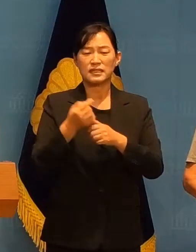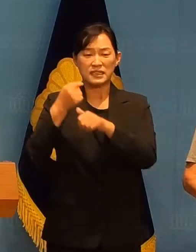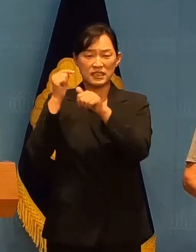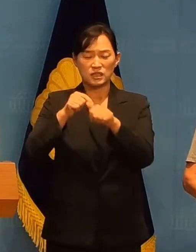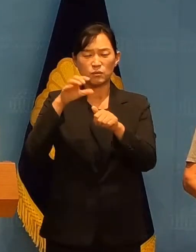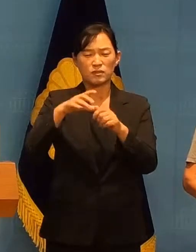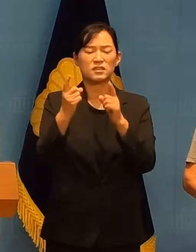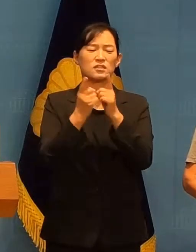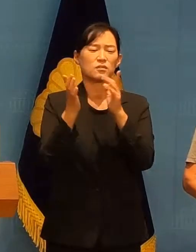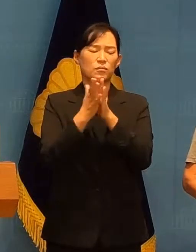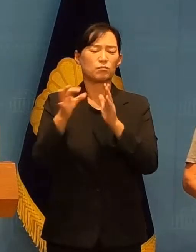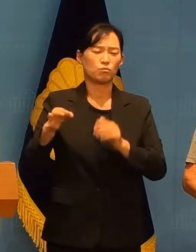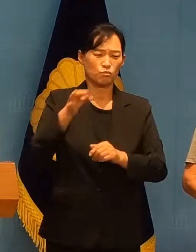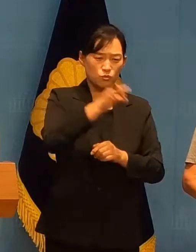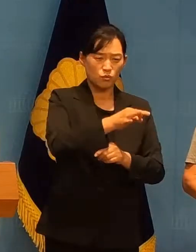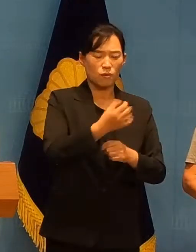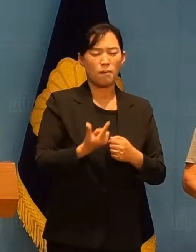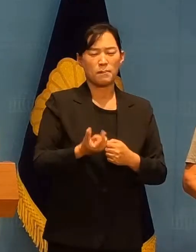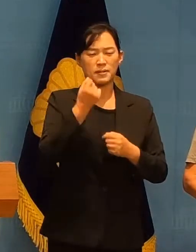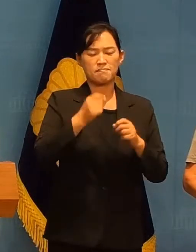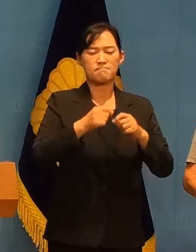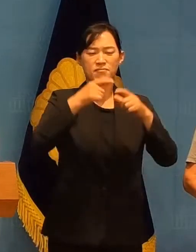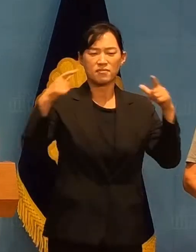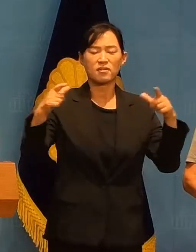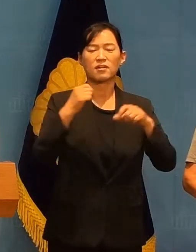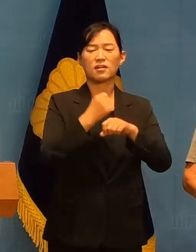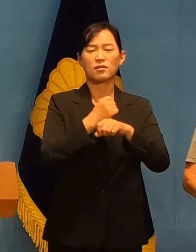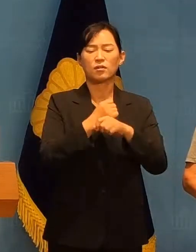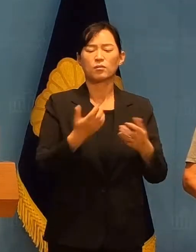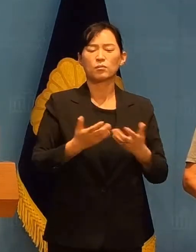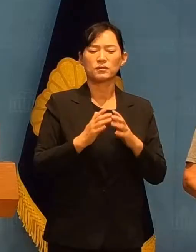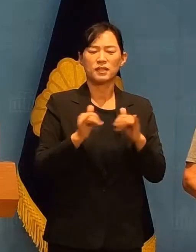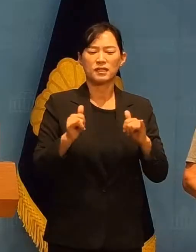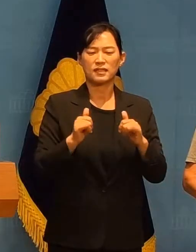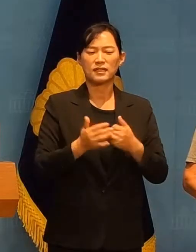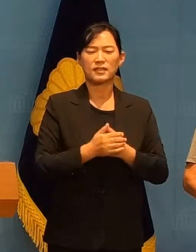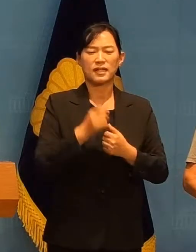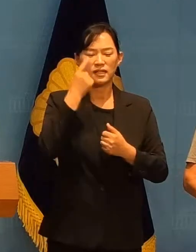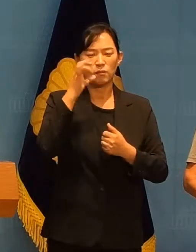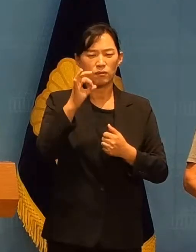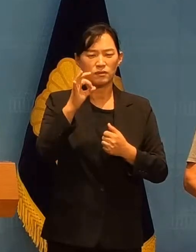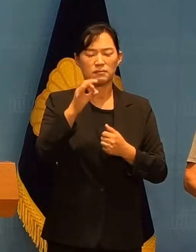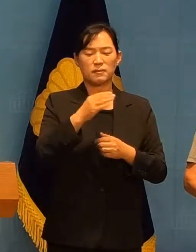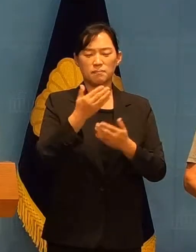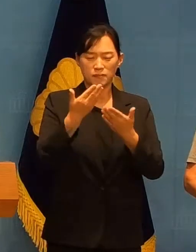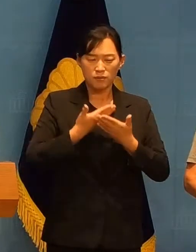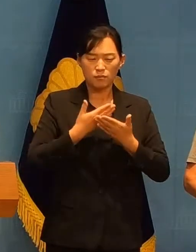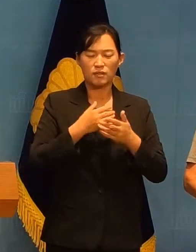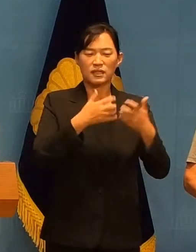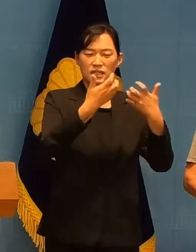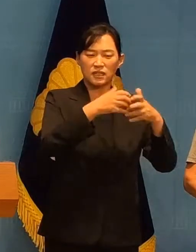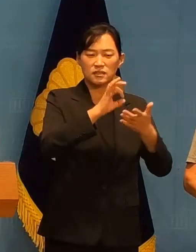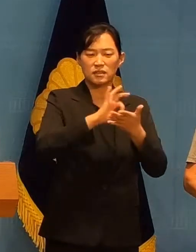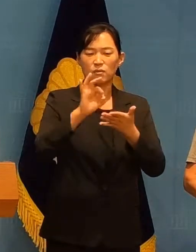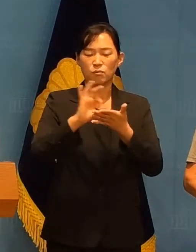강화하고 빠르게 확대 시행하여 노동자의 정당한 임금과 장비